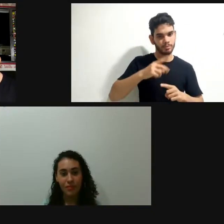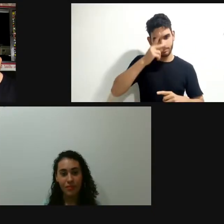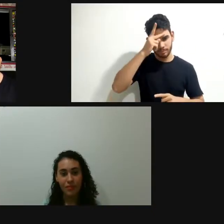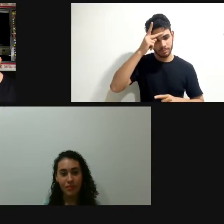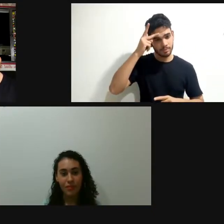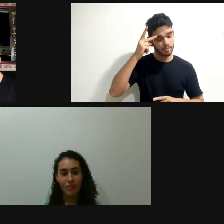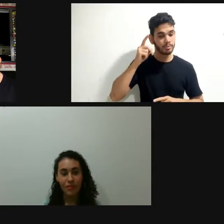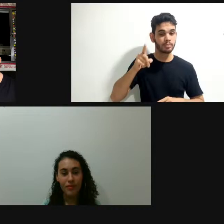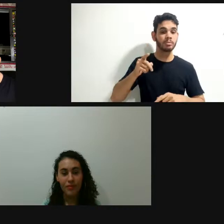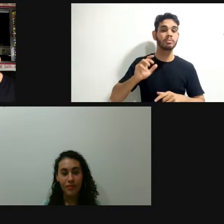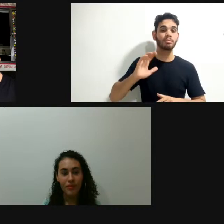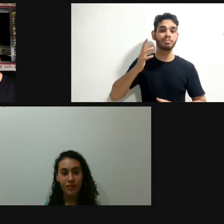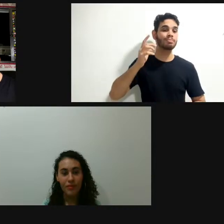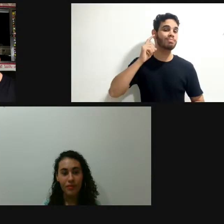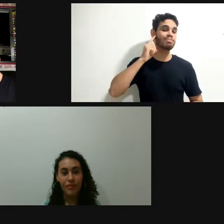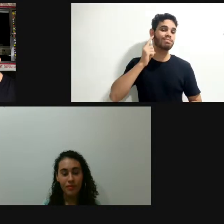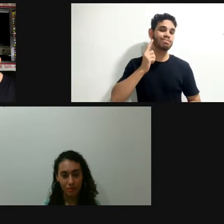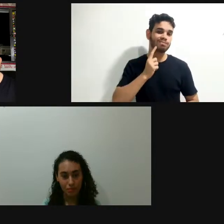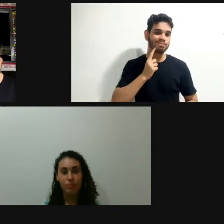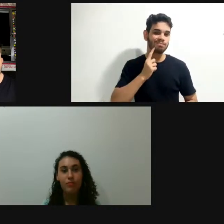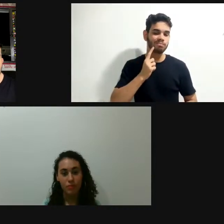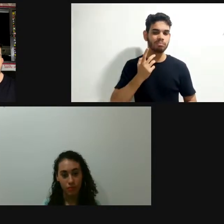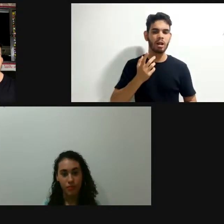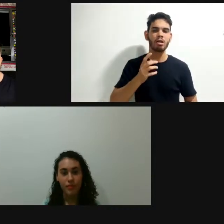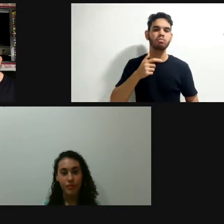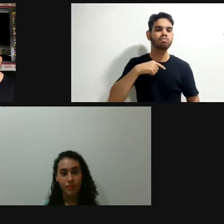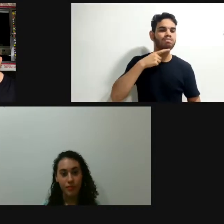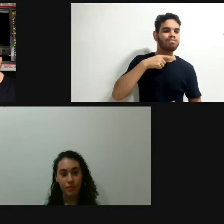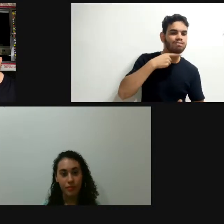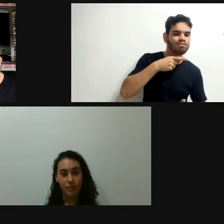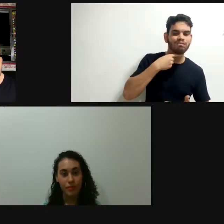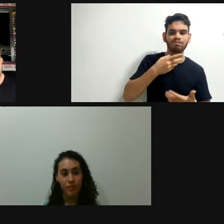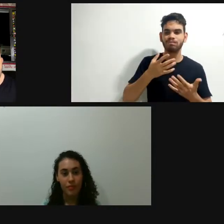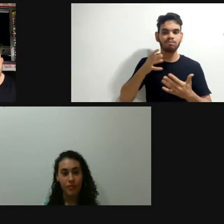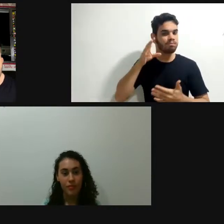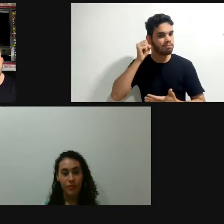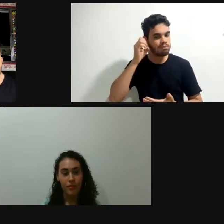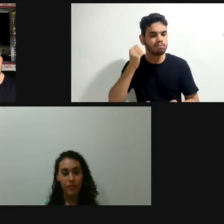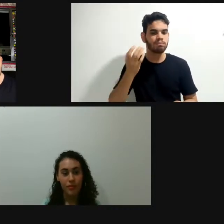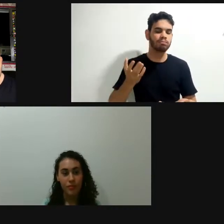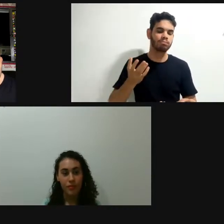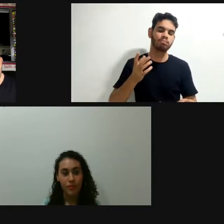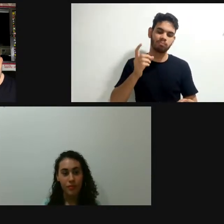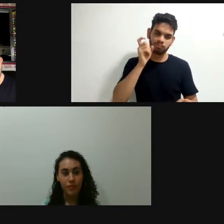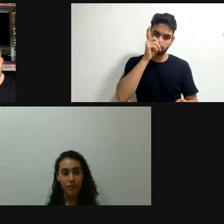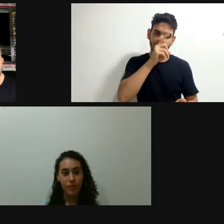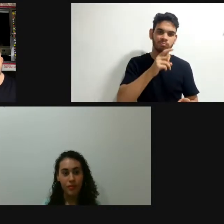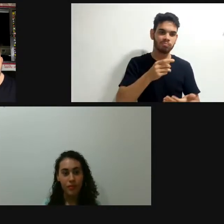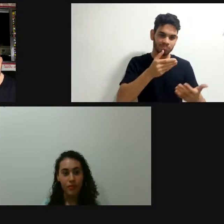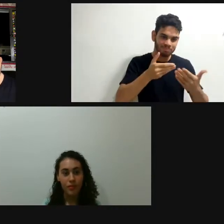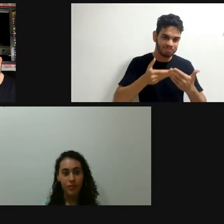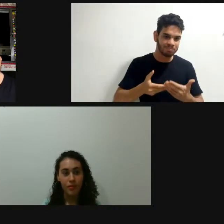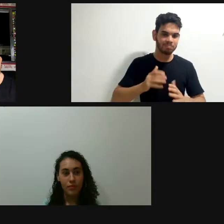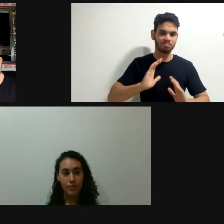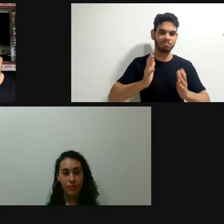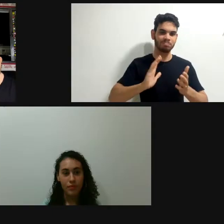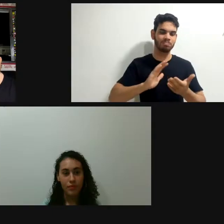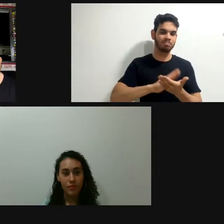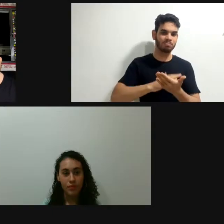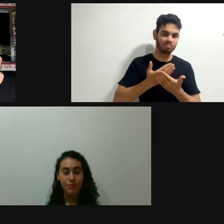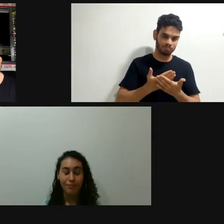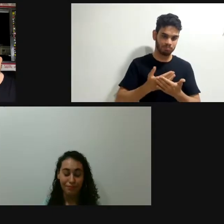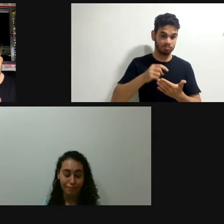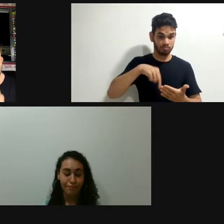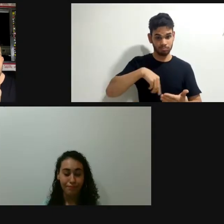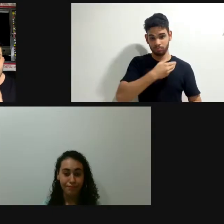essa deficiência, mas dificuldade, que infelizmente o nosso BR, o nosso governo, não nos